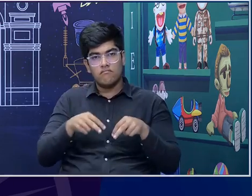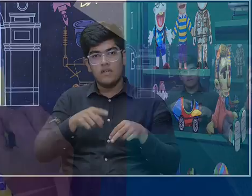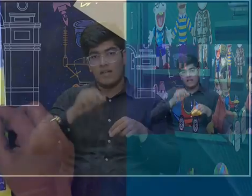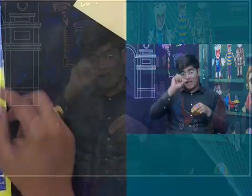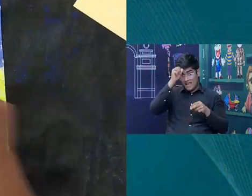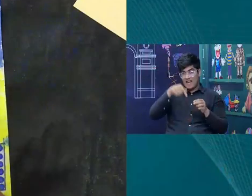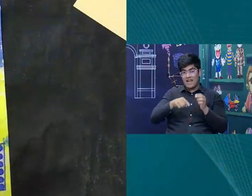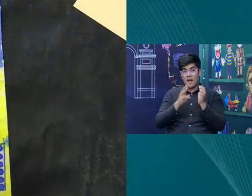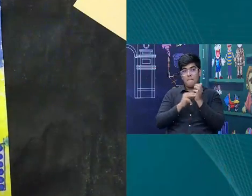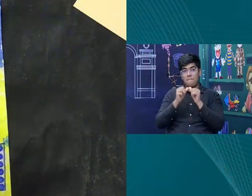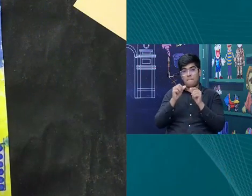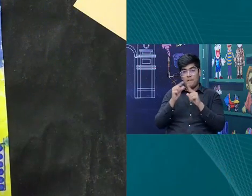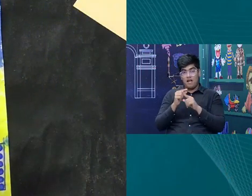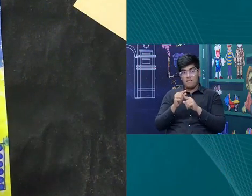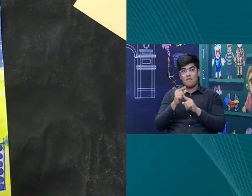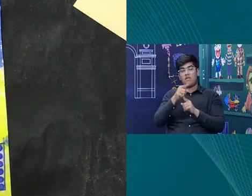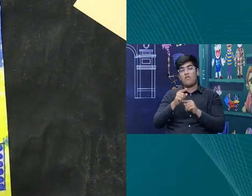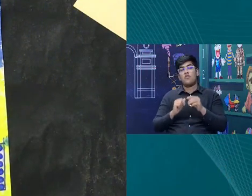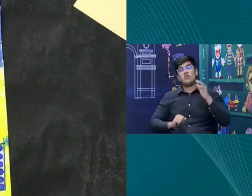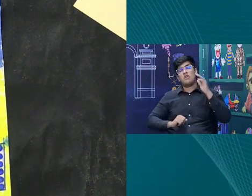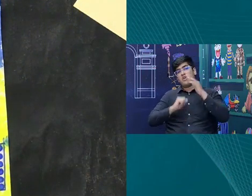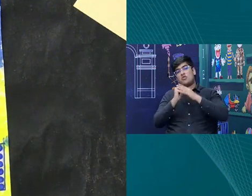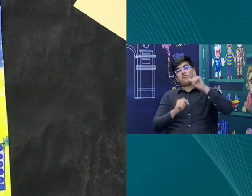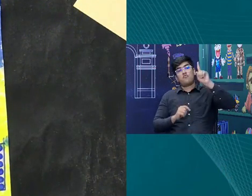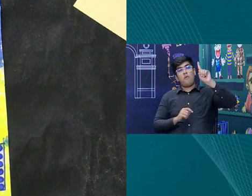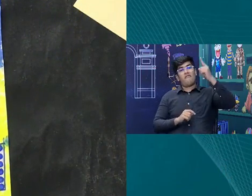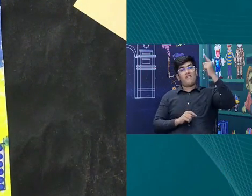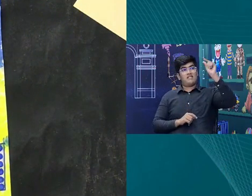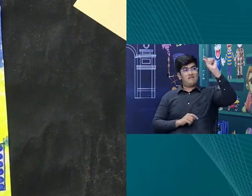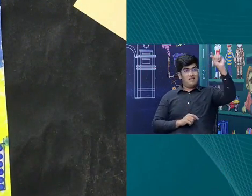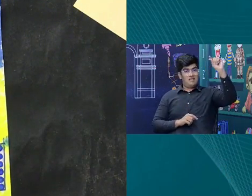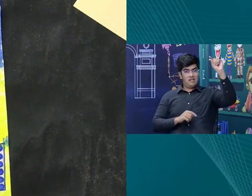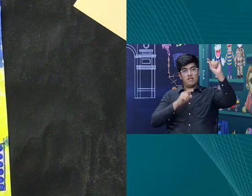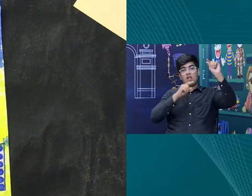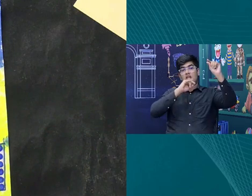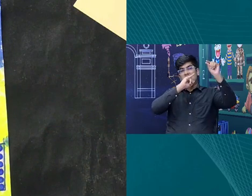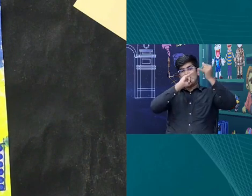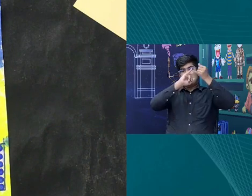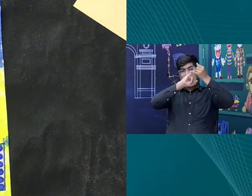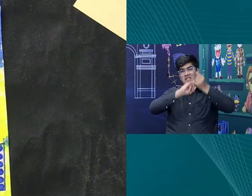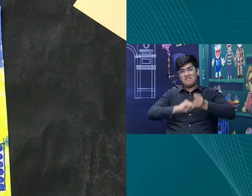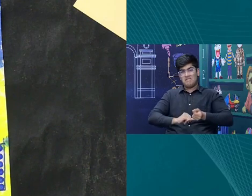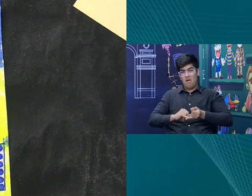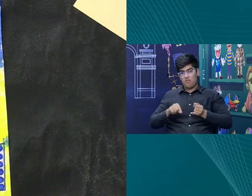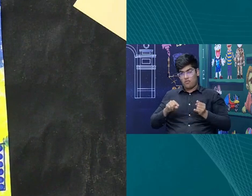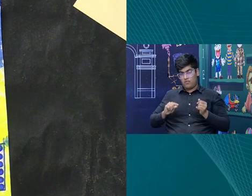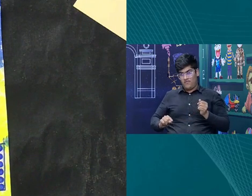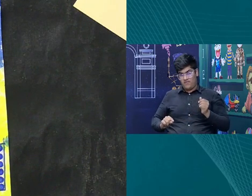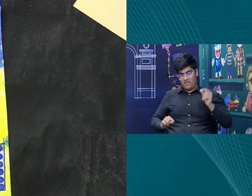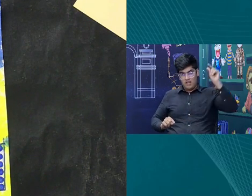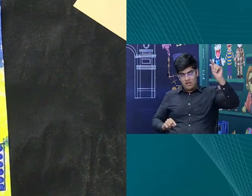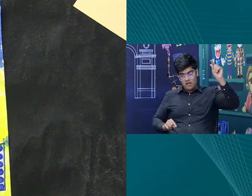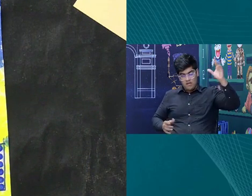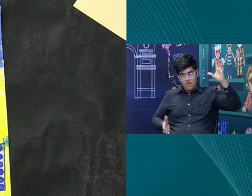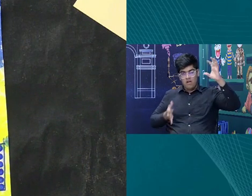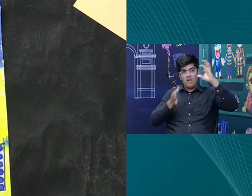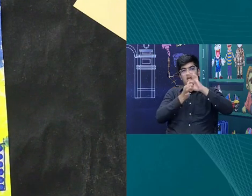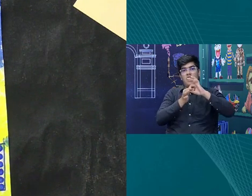है देश का एक कौने से दूसरे कौने तक ये पूरी बड़ी हमारी सबसे बड़ी डाक सेवा तो है ही